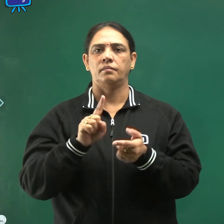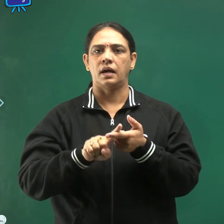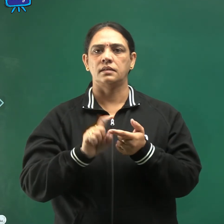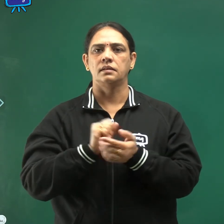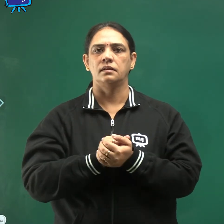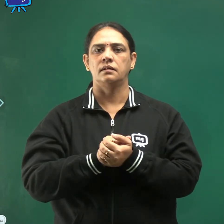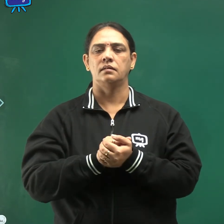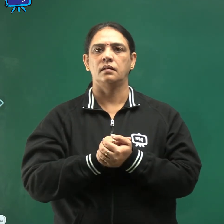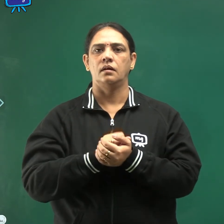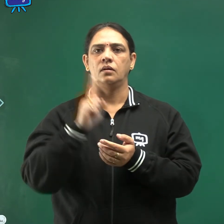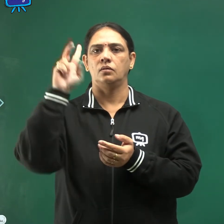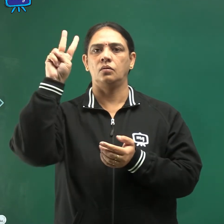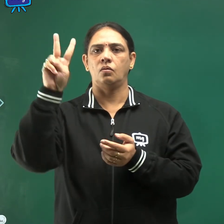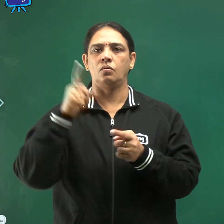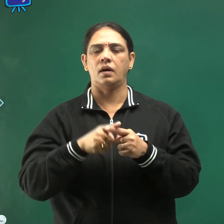प्लस 2 गुणा